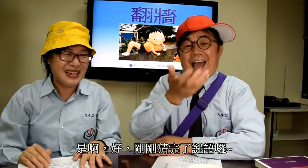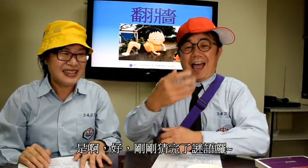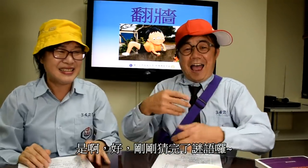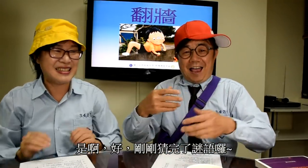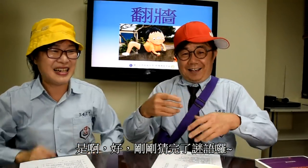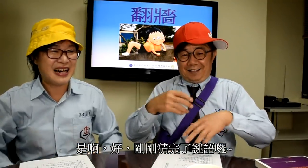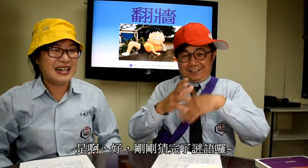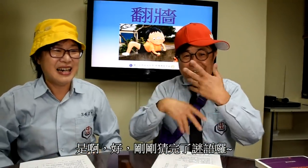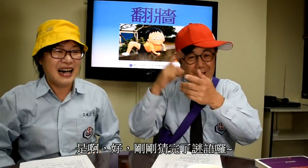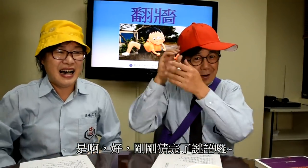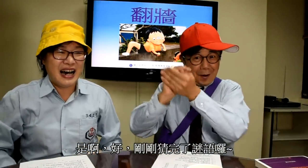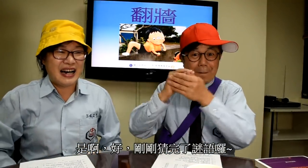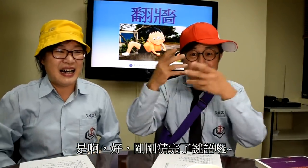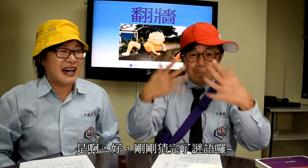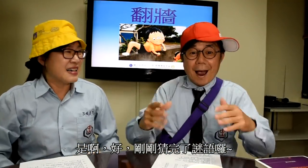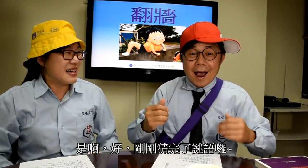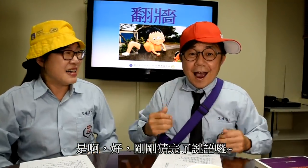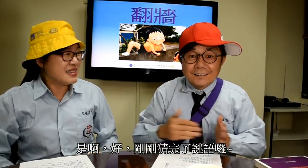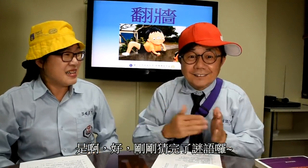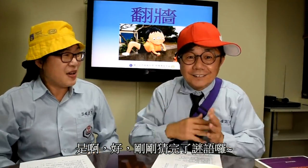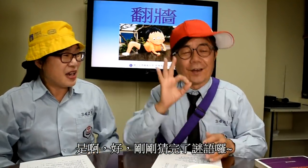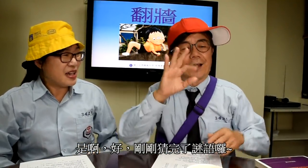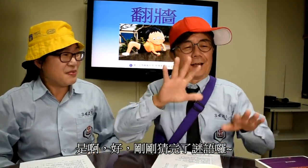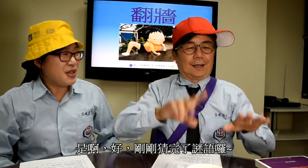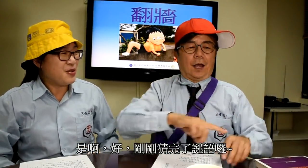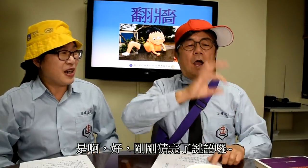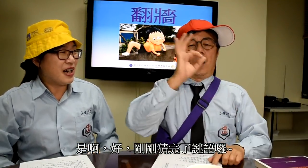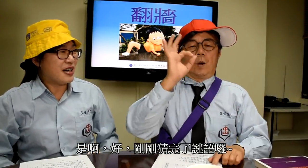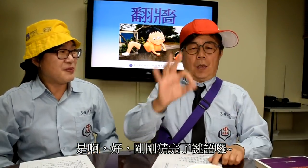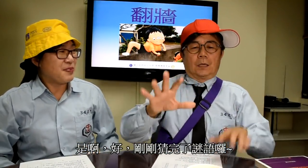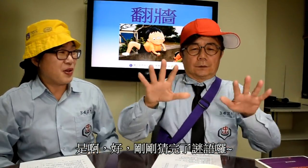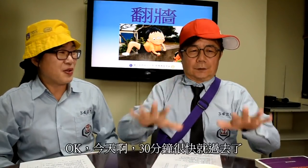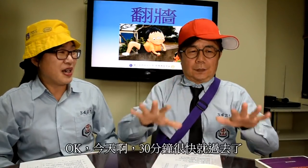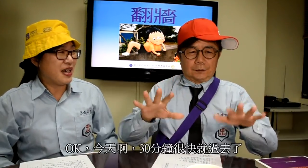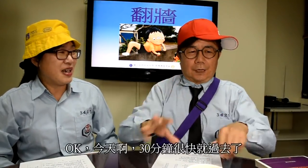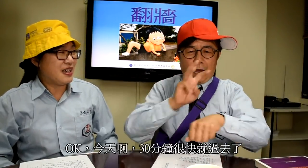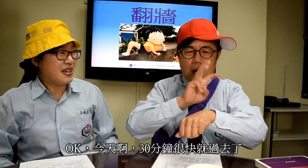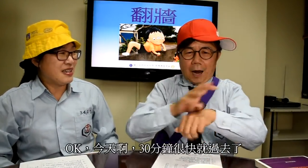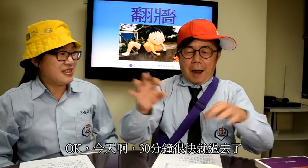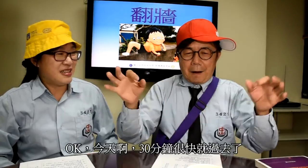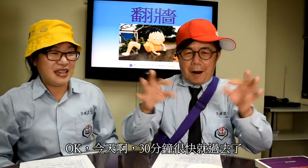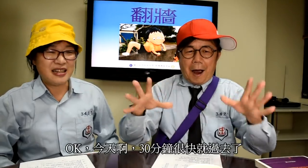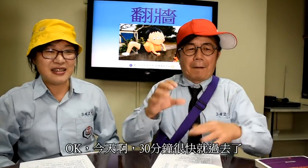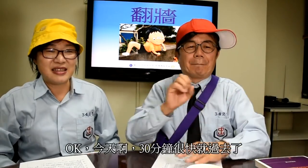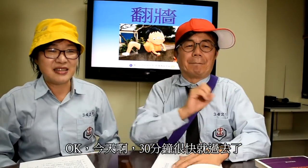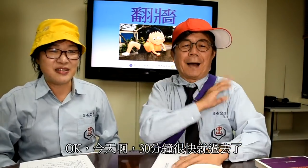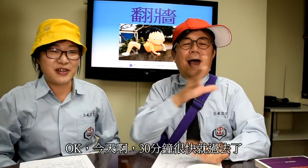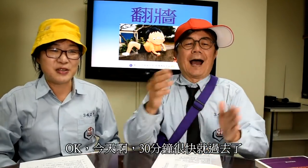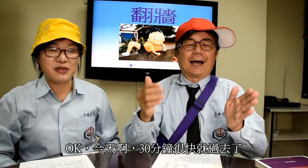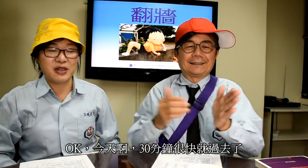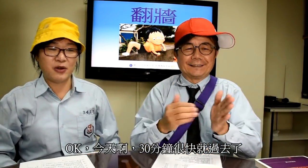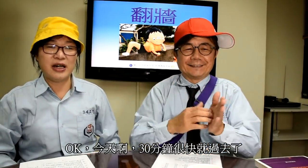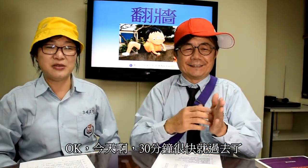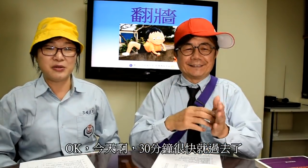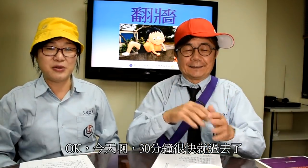是啊。刚刚猜完了谜语咯 ，OK， 今天啊30分钟很快就过去